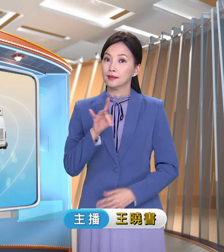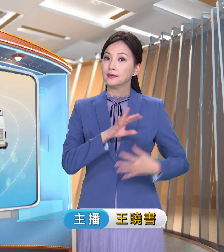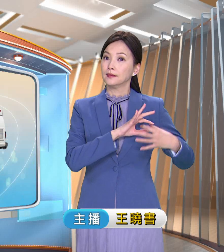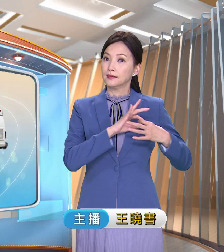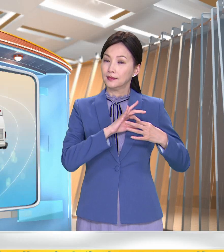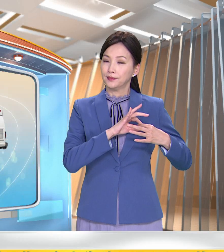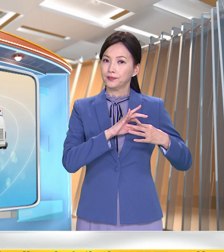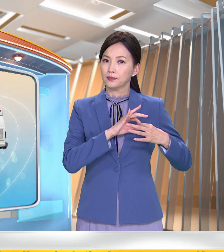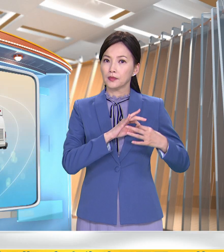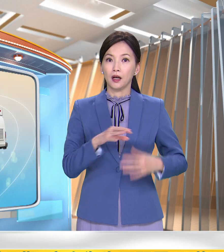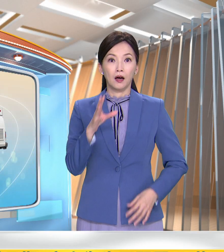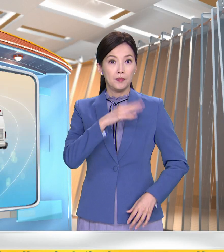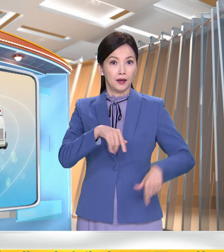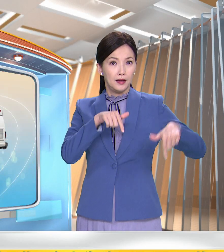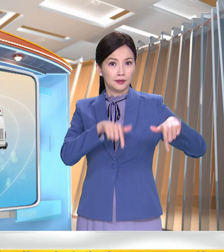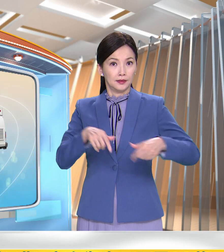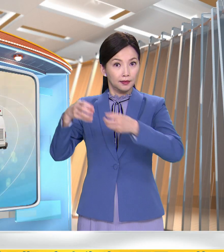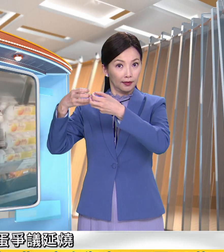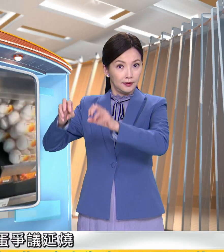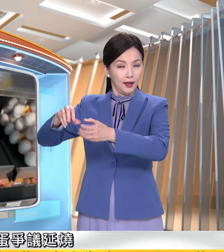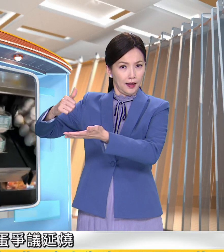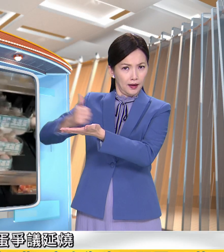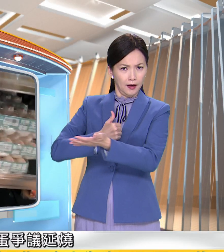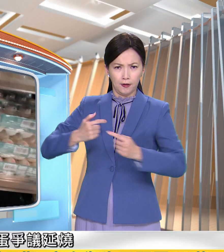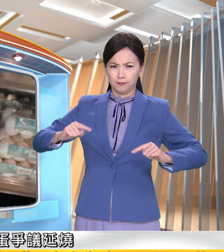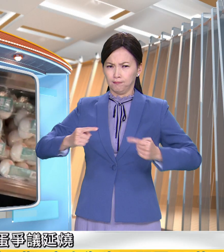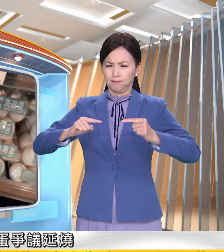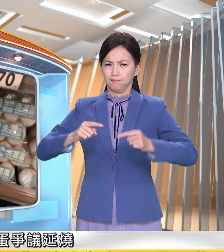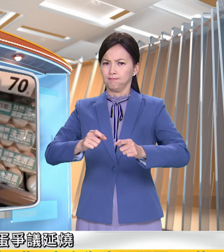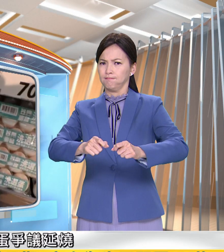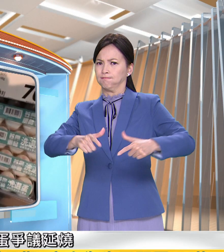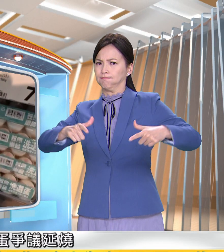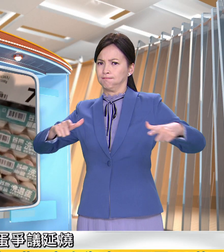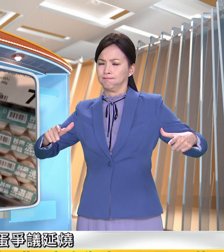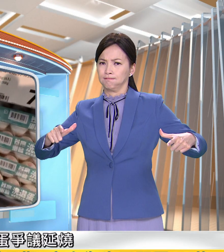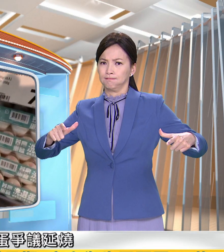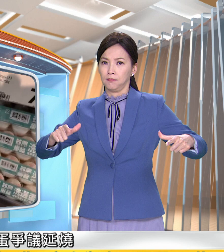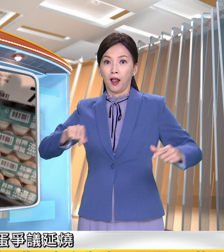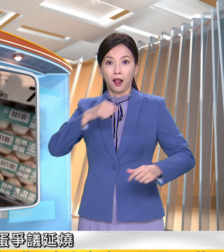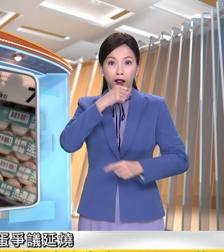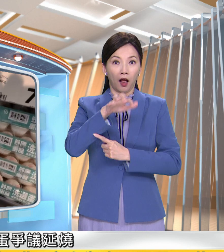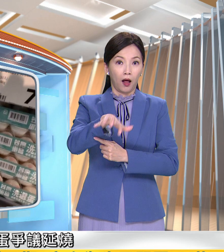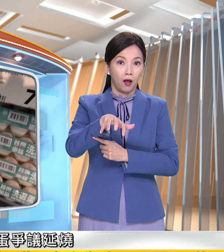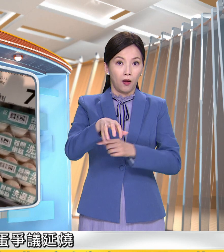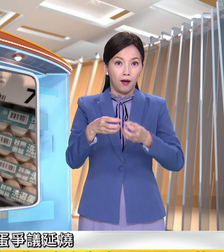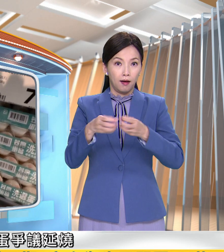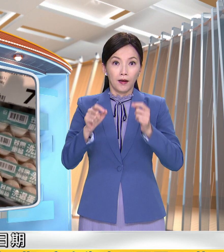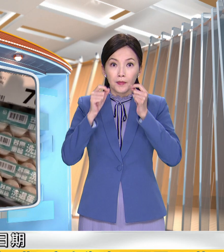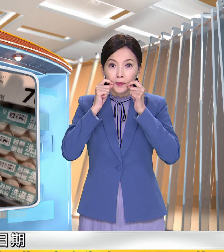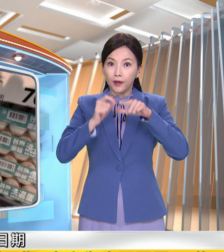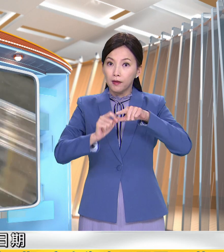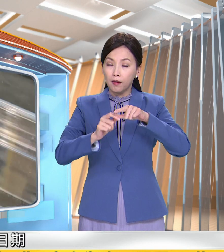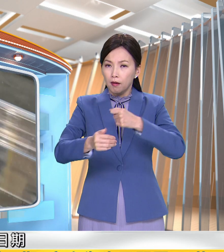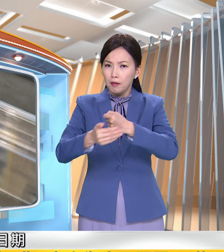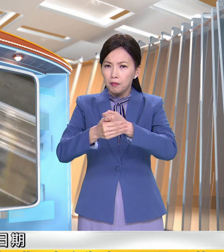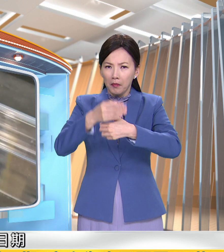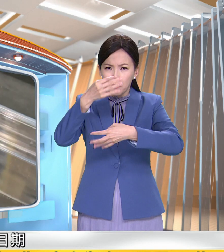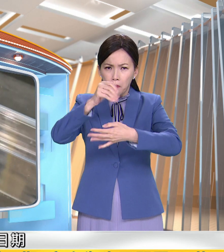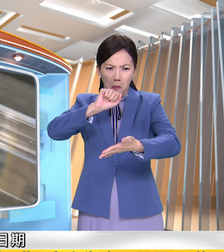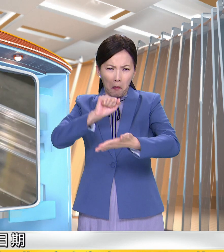首先来关心，巴西的进口鸡蛋争议延烧，台农蛋品标错日期，